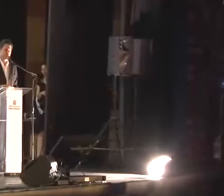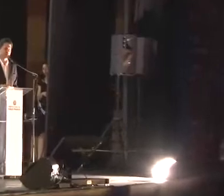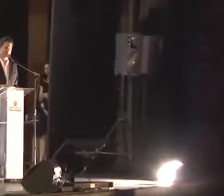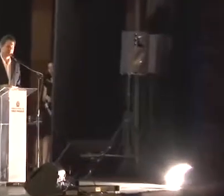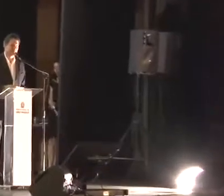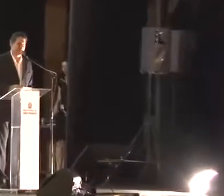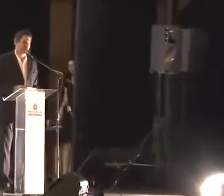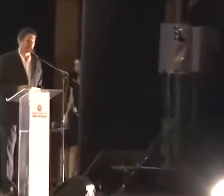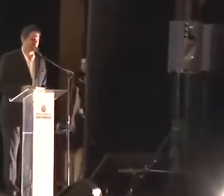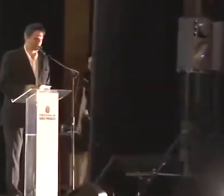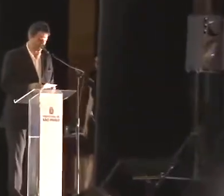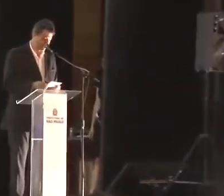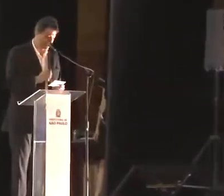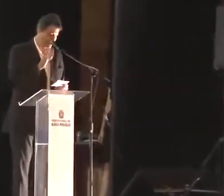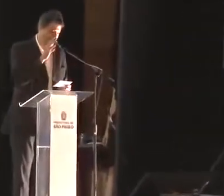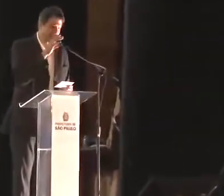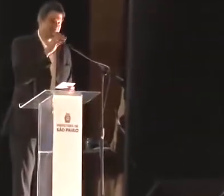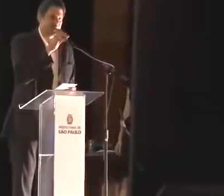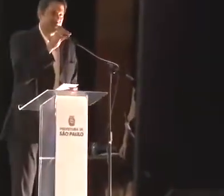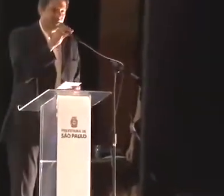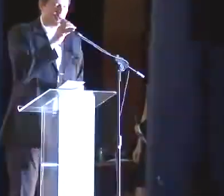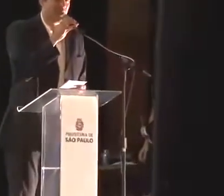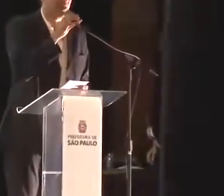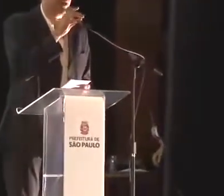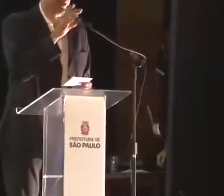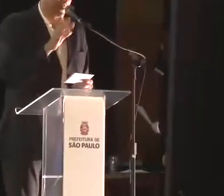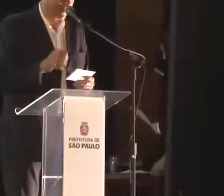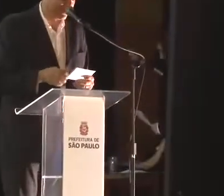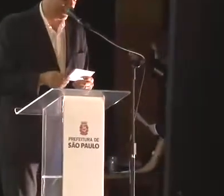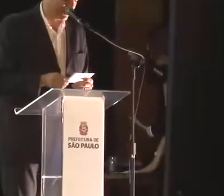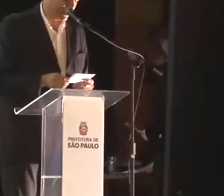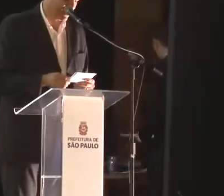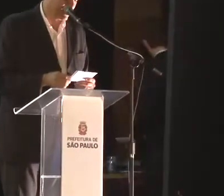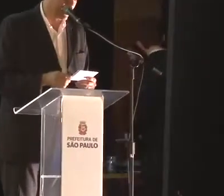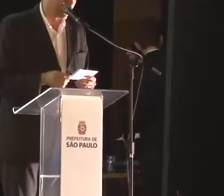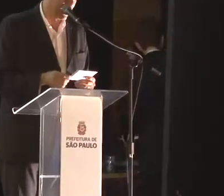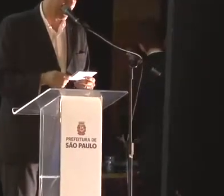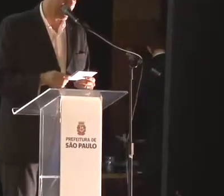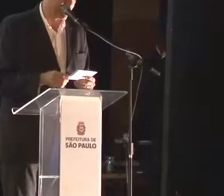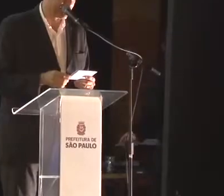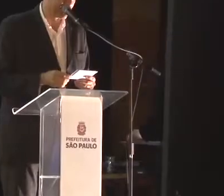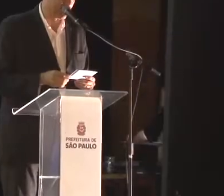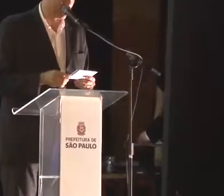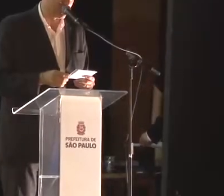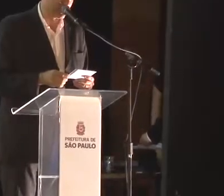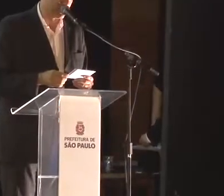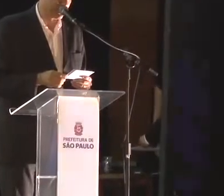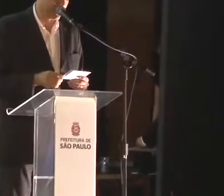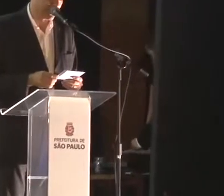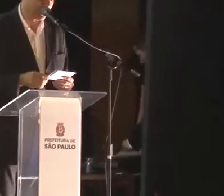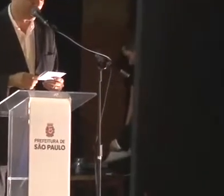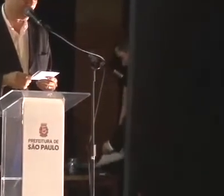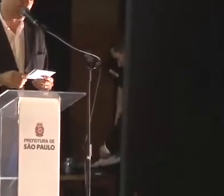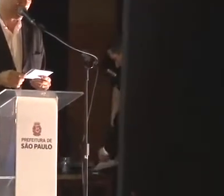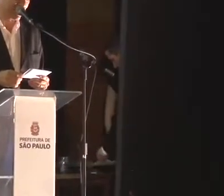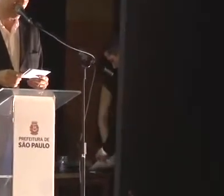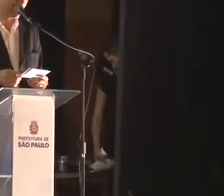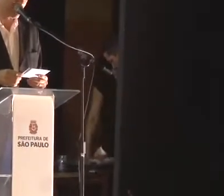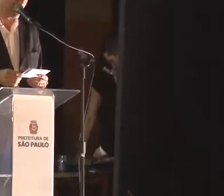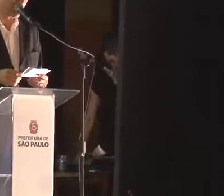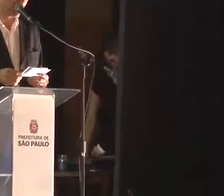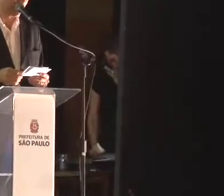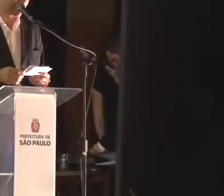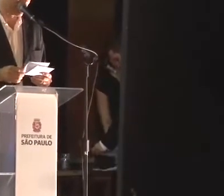Boa noite a todas e todos. Eu queria saudar a presença do nosso